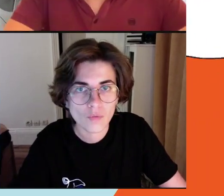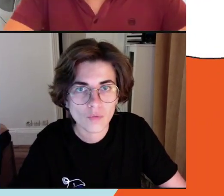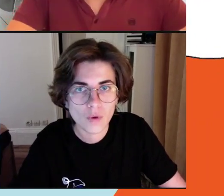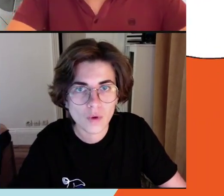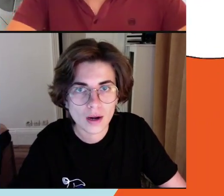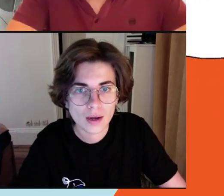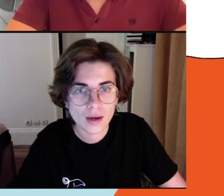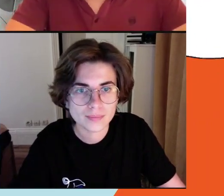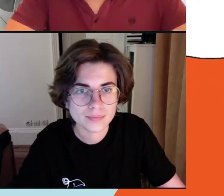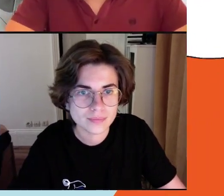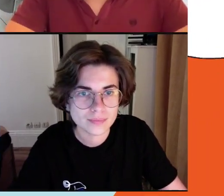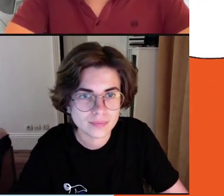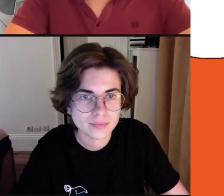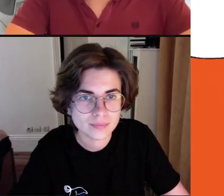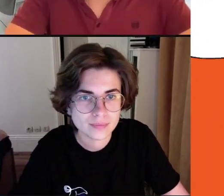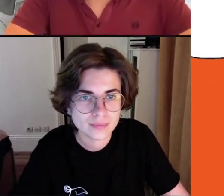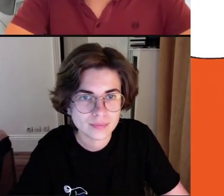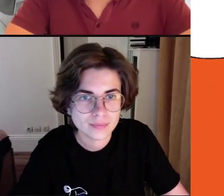Voilà,